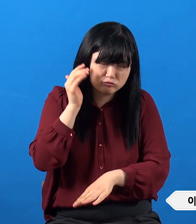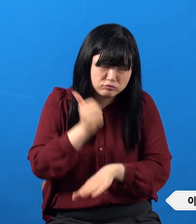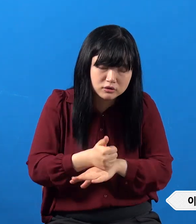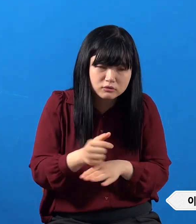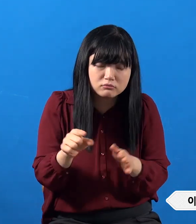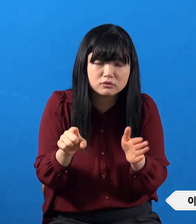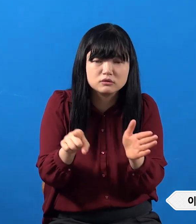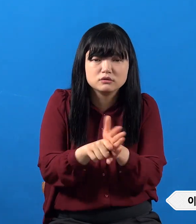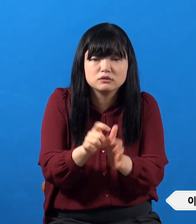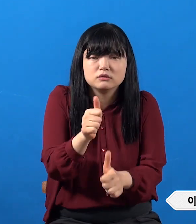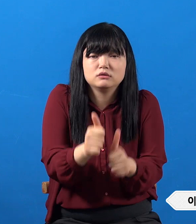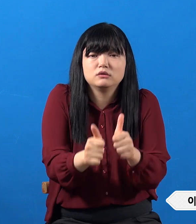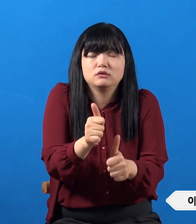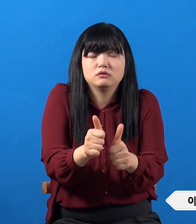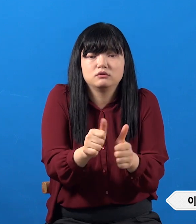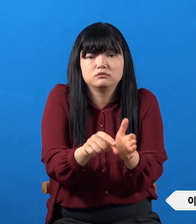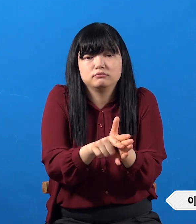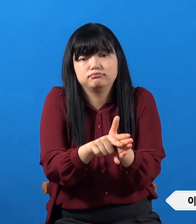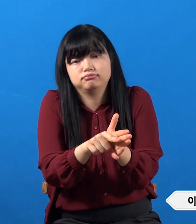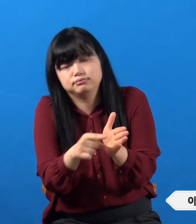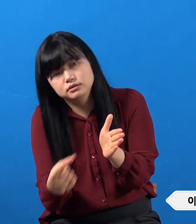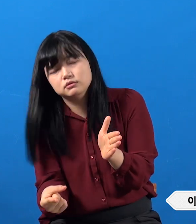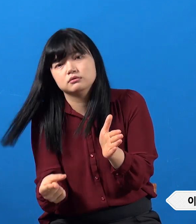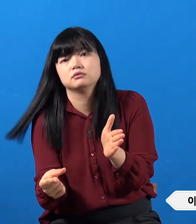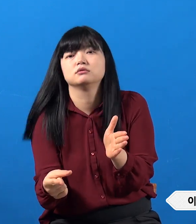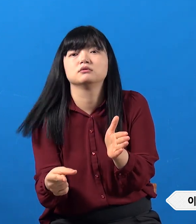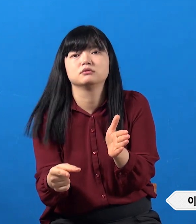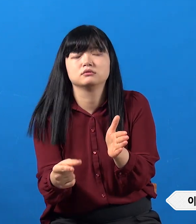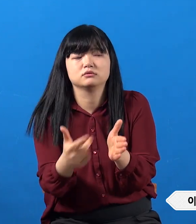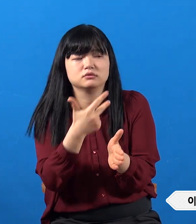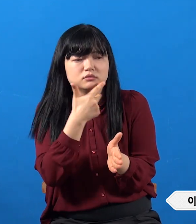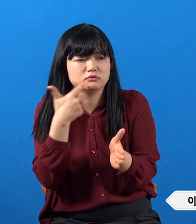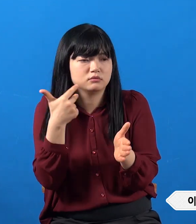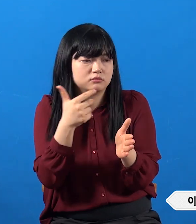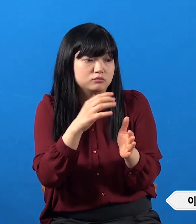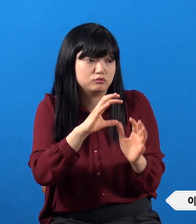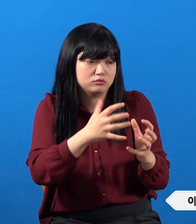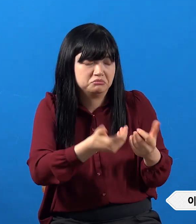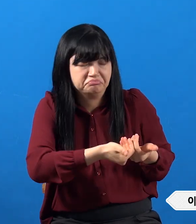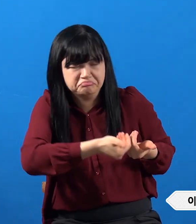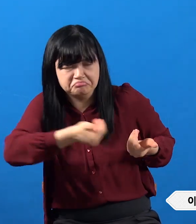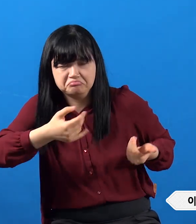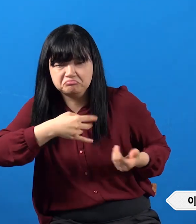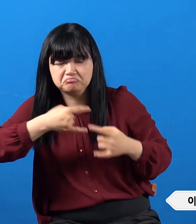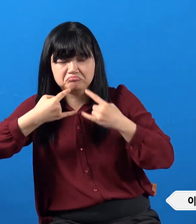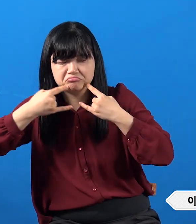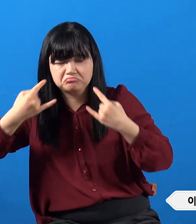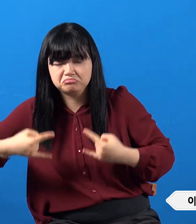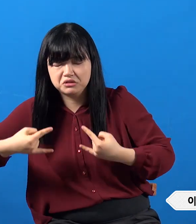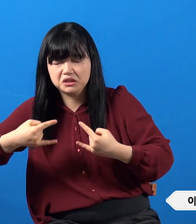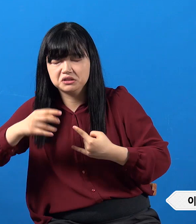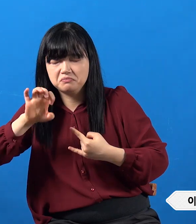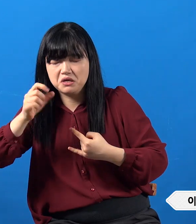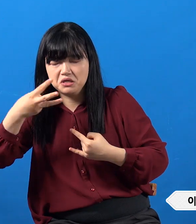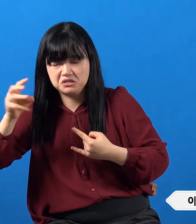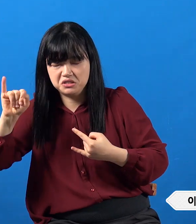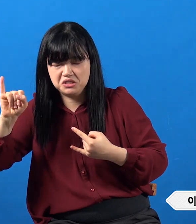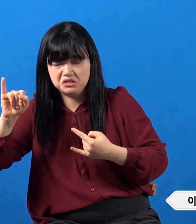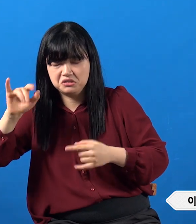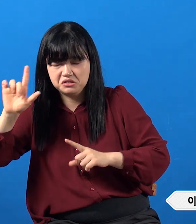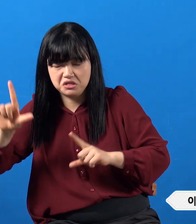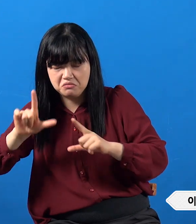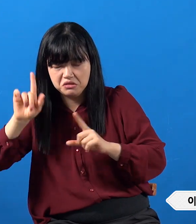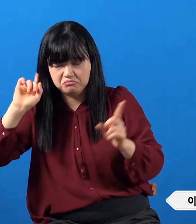들었습니다. 그럴 수 있잖아요. 그래서 신앙에서 떠났습니다. 영국을 떠나 프랑스로 와서 파리에서 살면서 방탕한